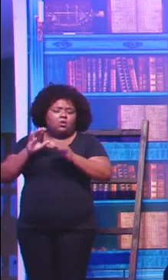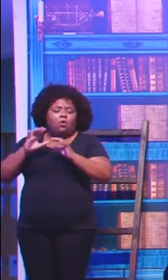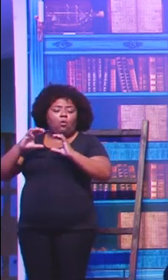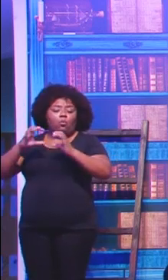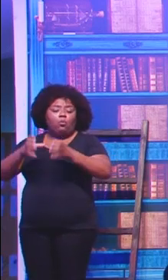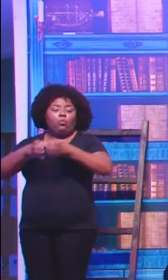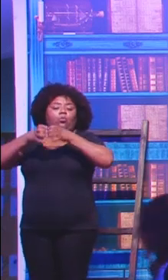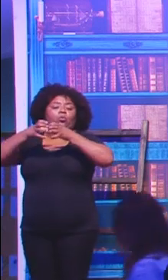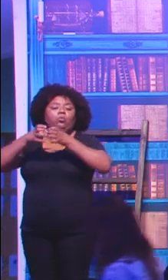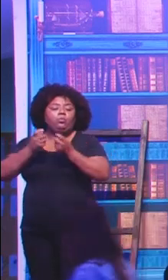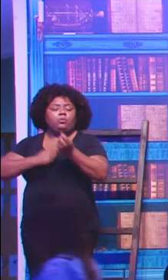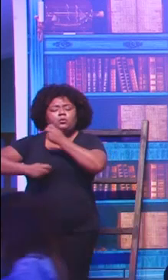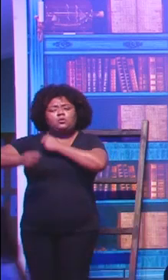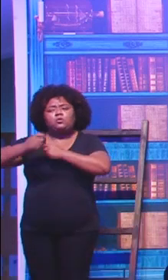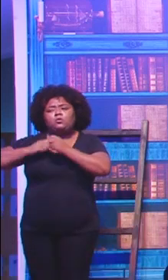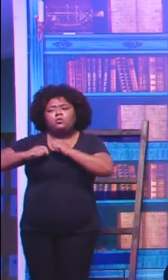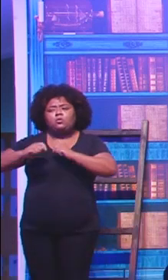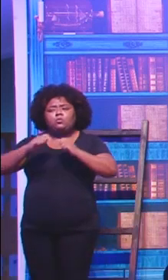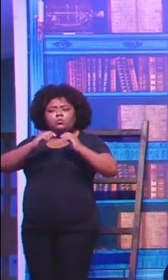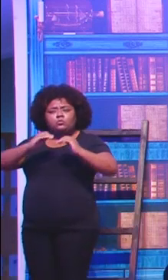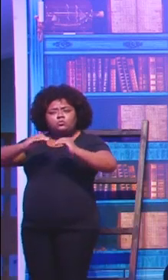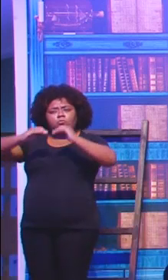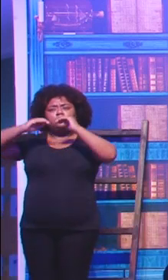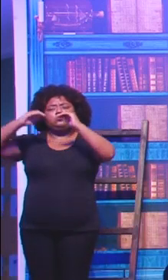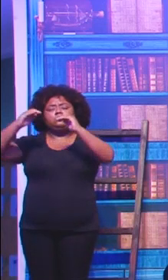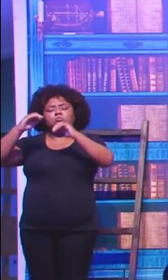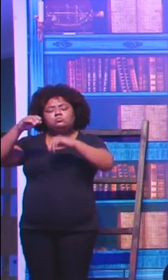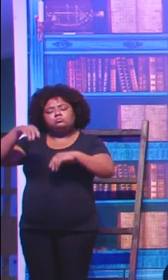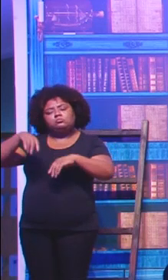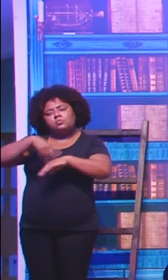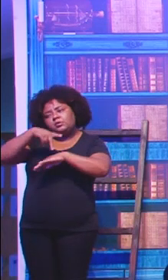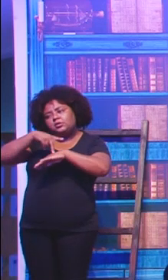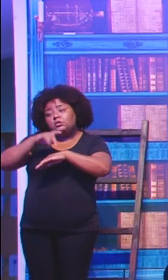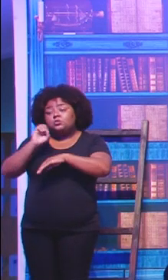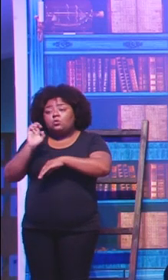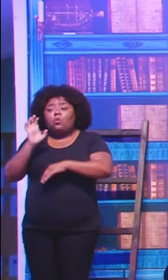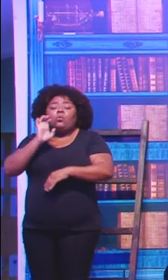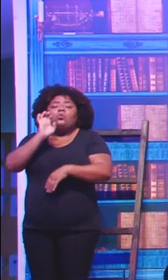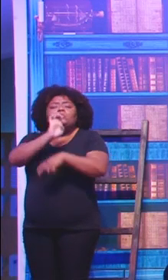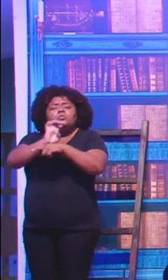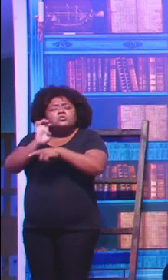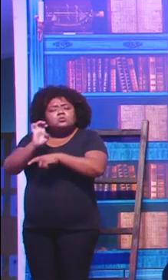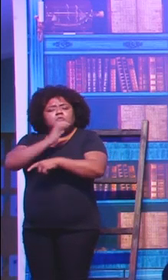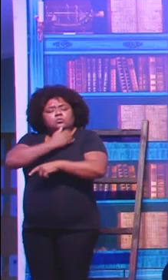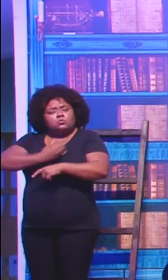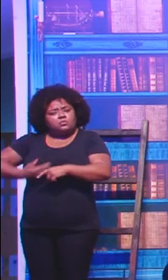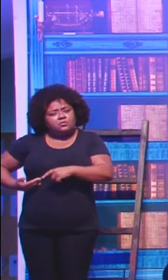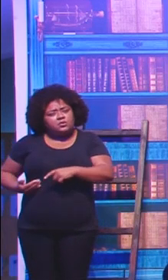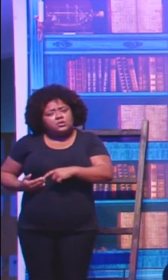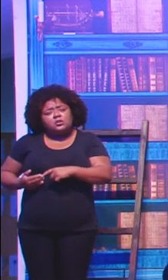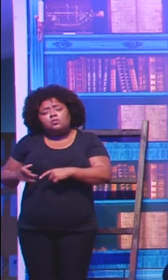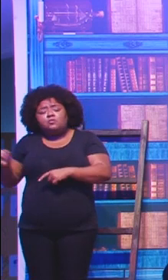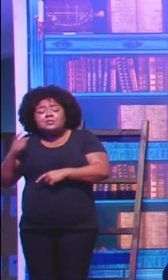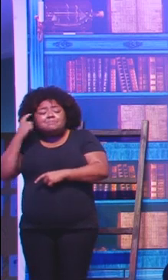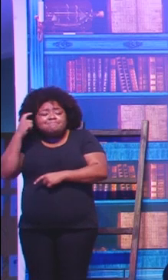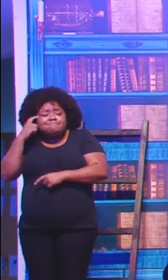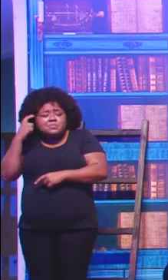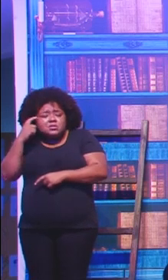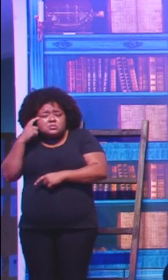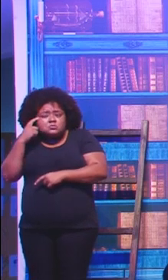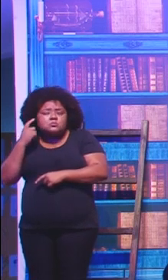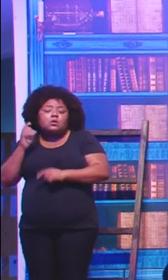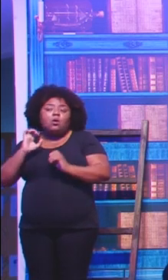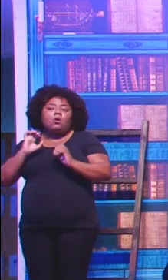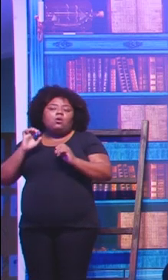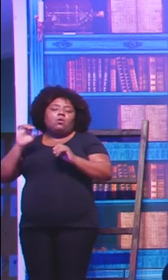eixos econômicos, do próprio Estado em si. Né? Isso é pensado, é intencional, é uma coisa que acontece. Eu queria que você